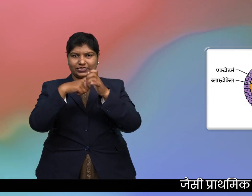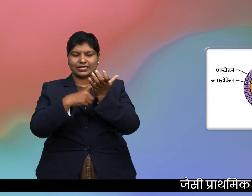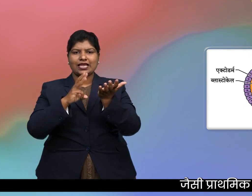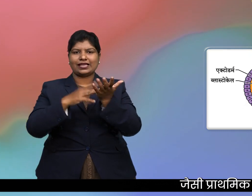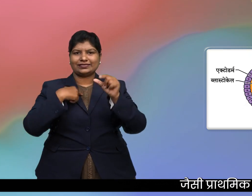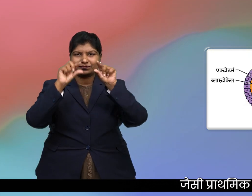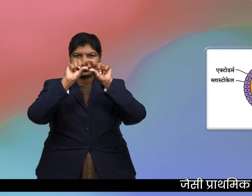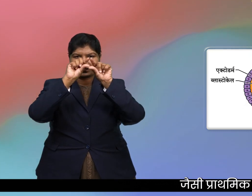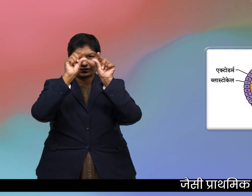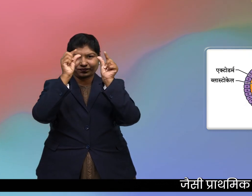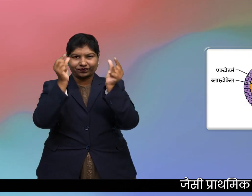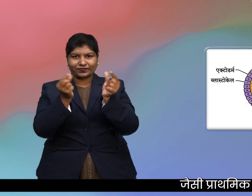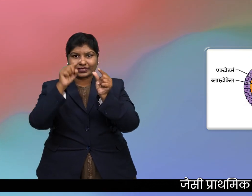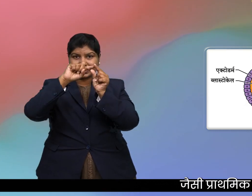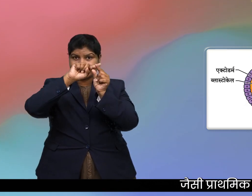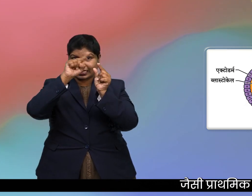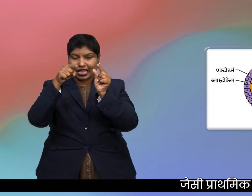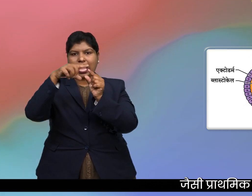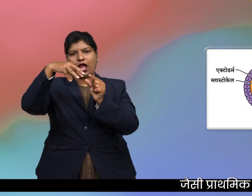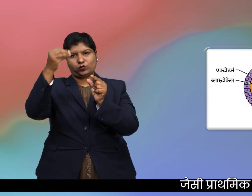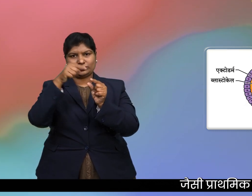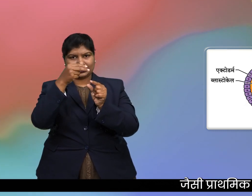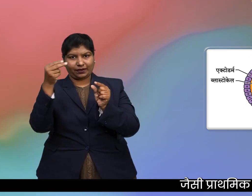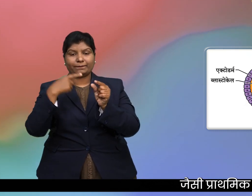जैसे प्राथमिक